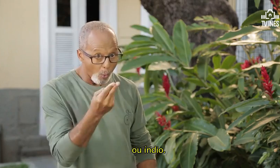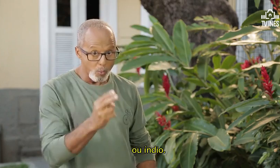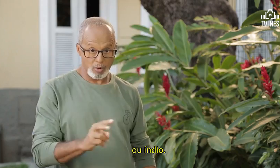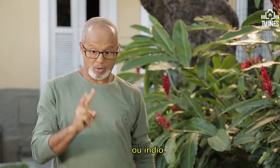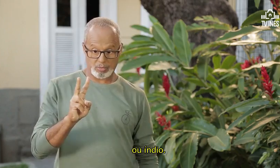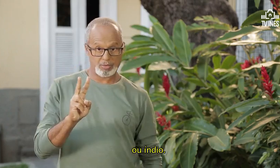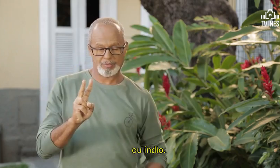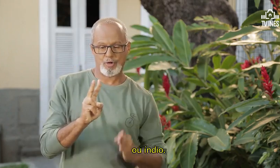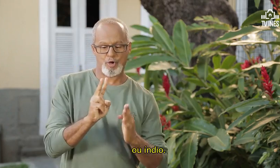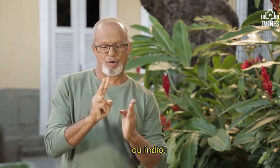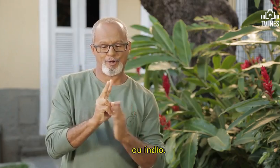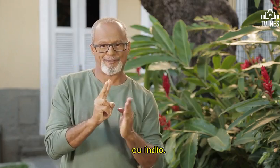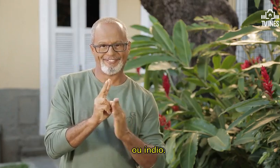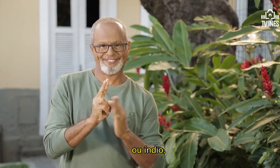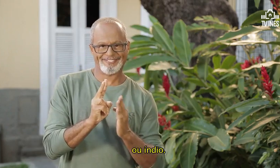ou índio.